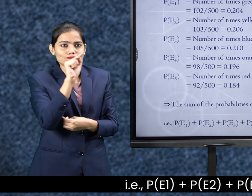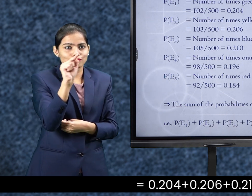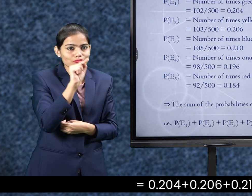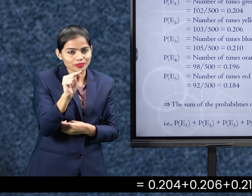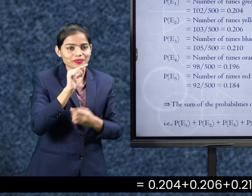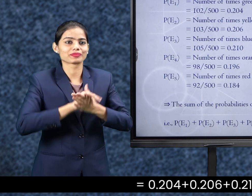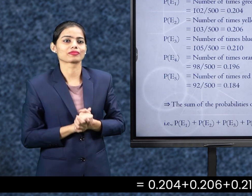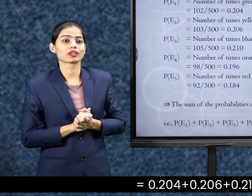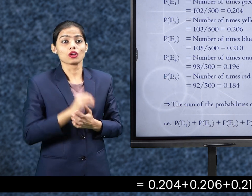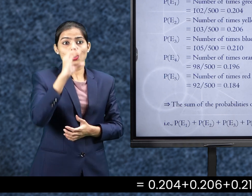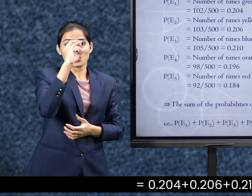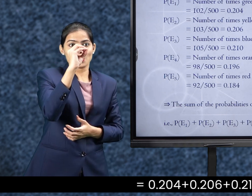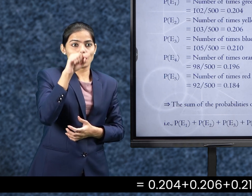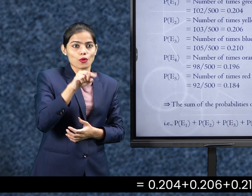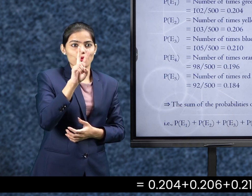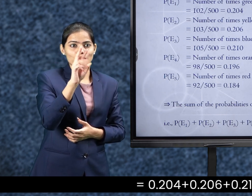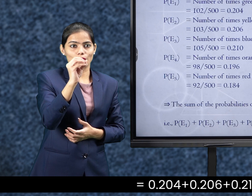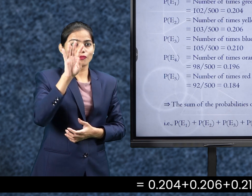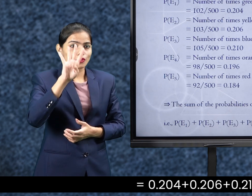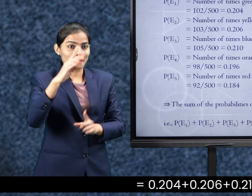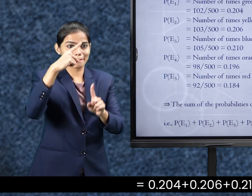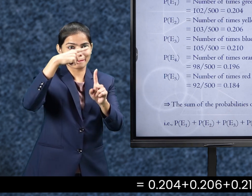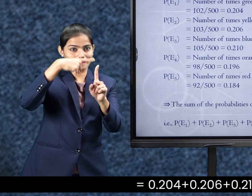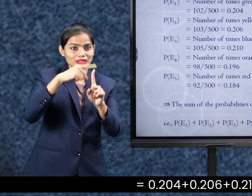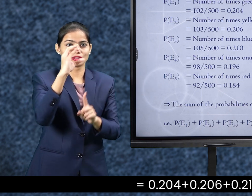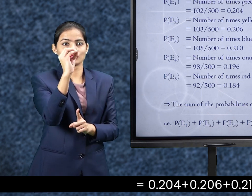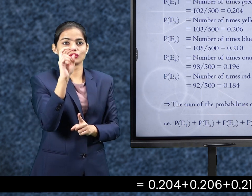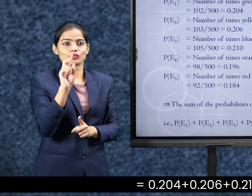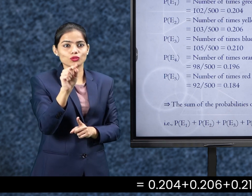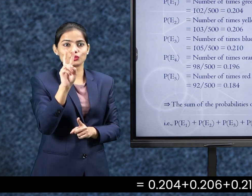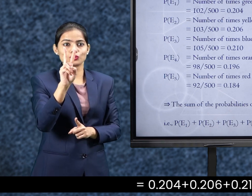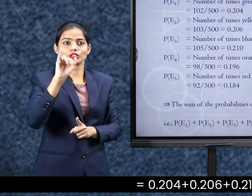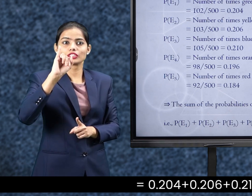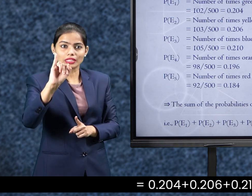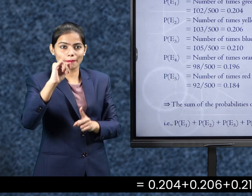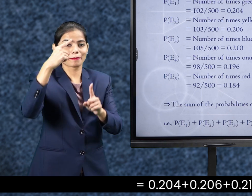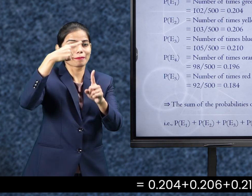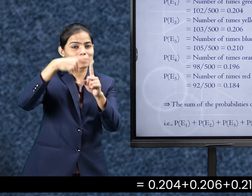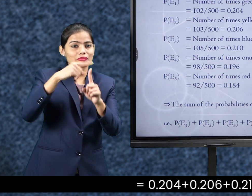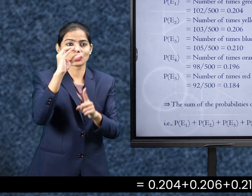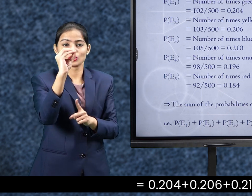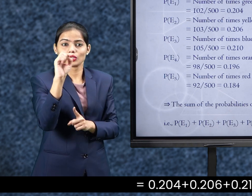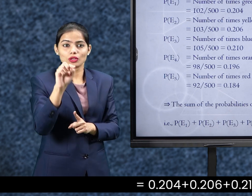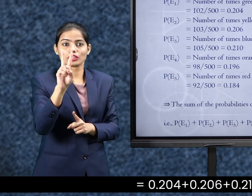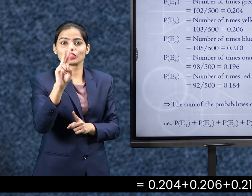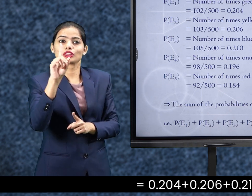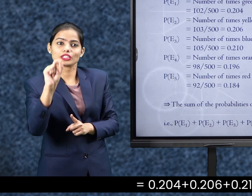is equal to 0.204 plus 0.206 plus 0.210 plus 0.196